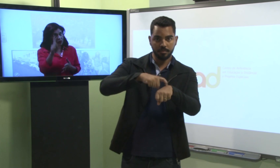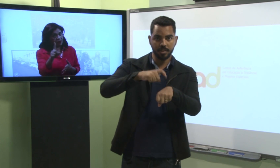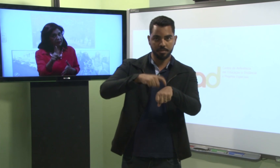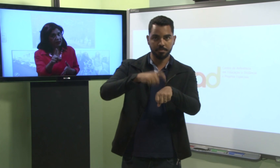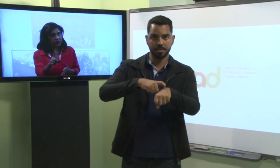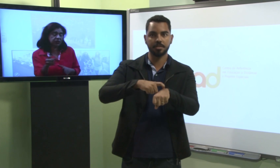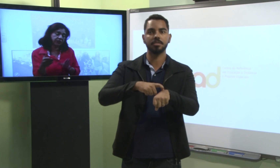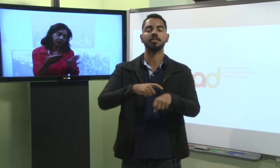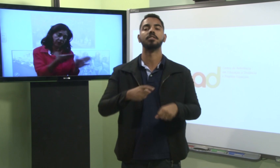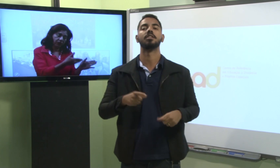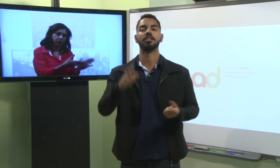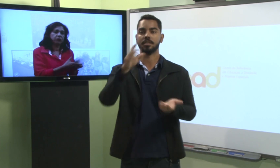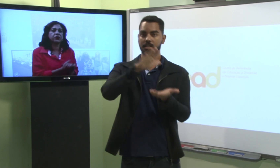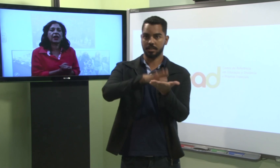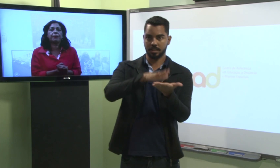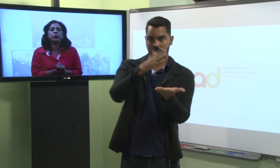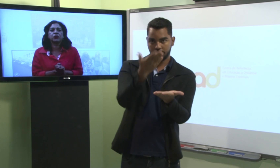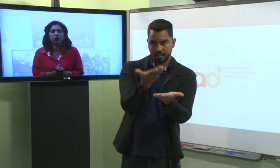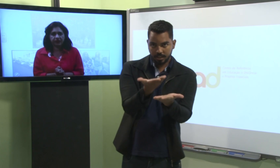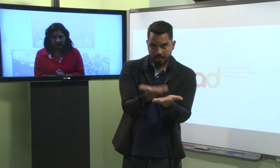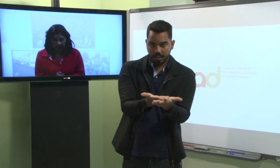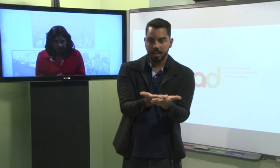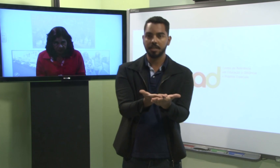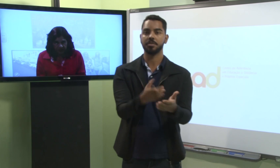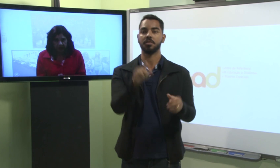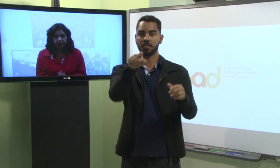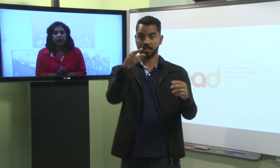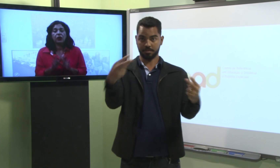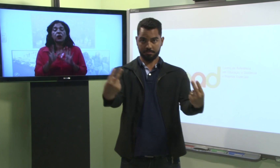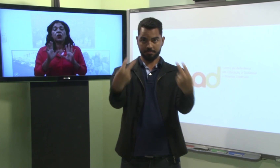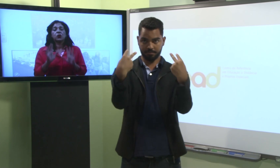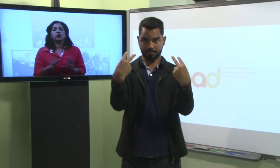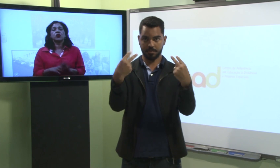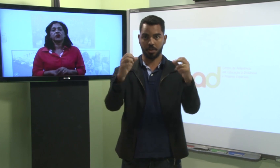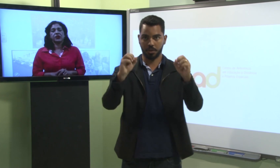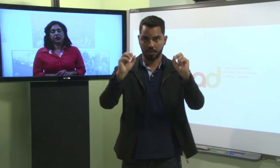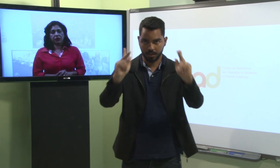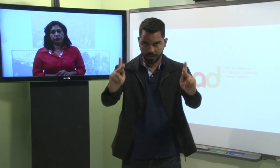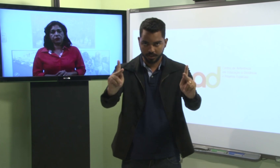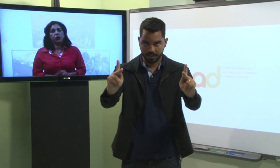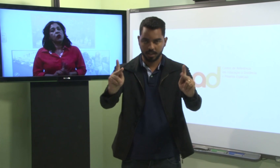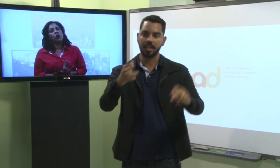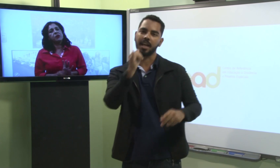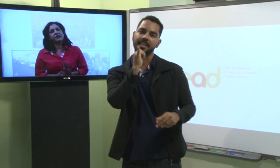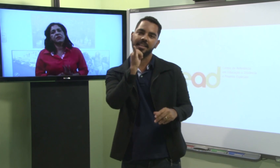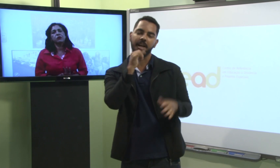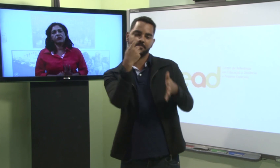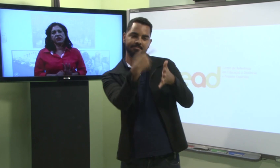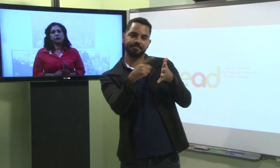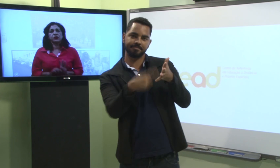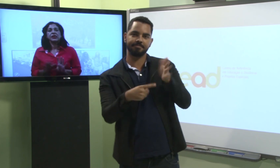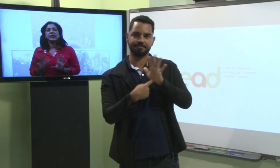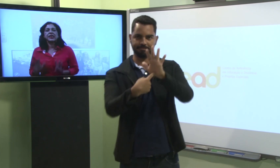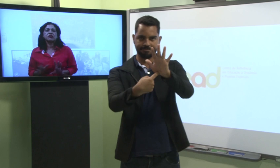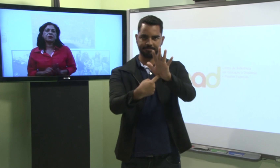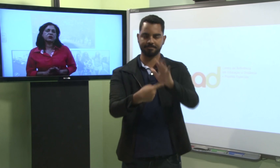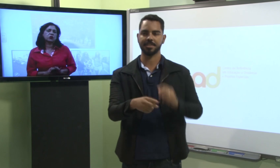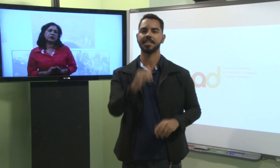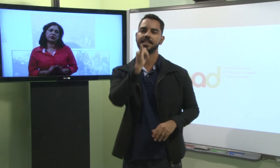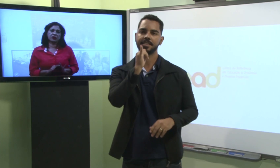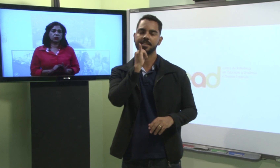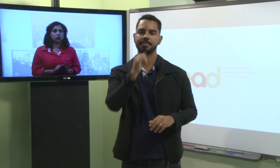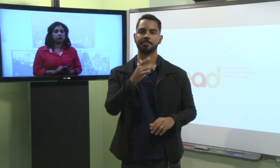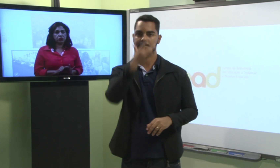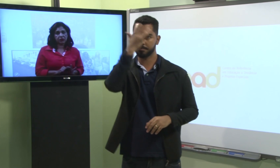deverão novamente buscar apoio do nosso intérprete, ok? Nos nossos exemplos. Como exemplo, nós temos 3